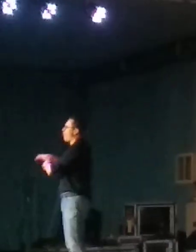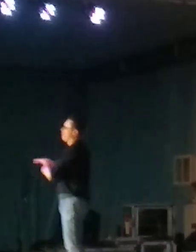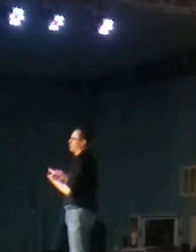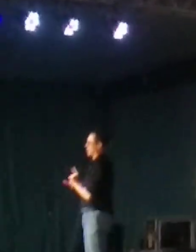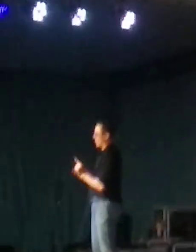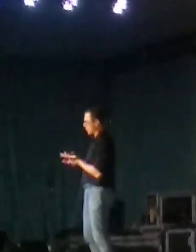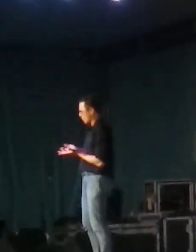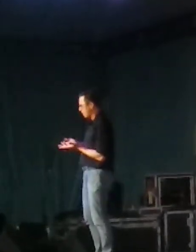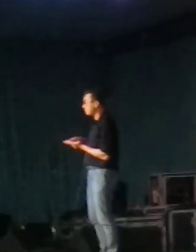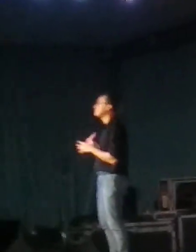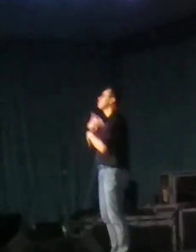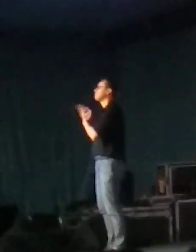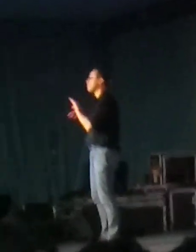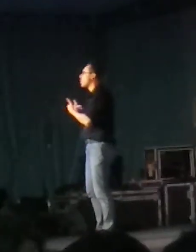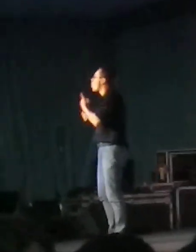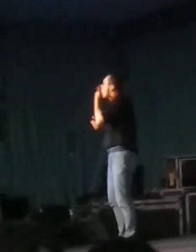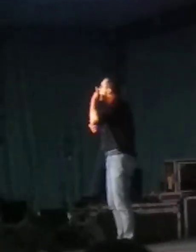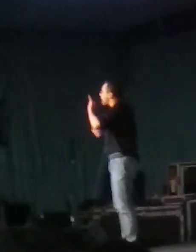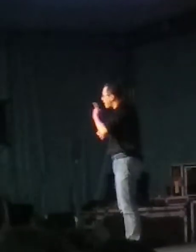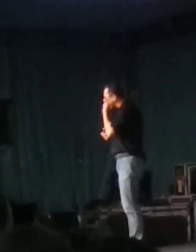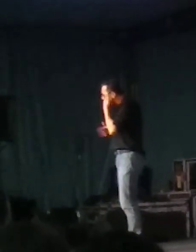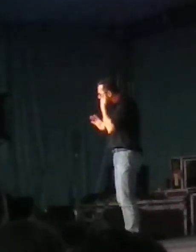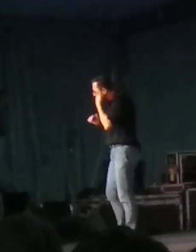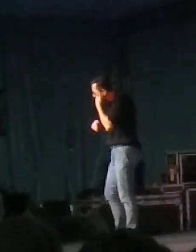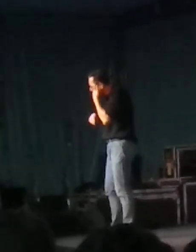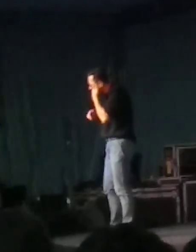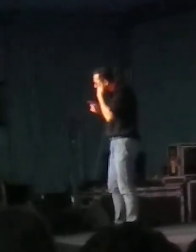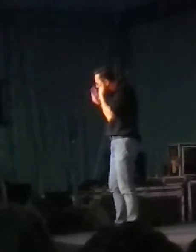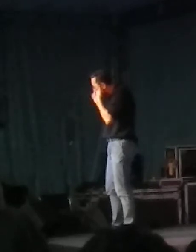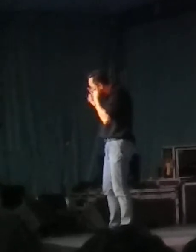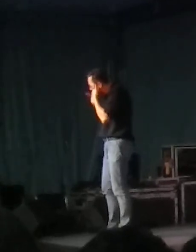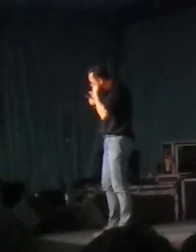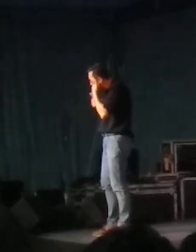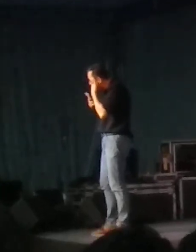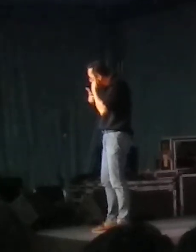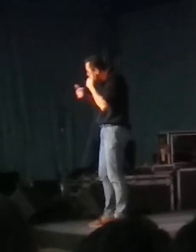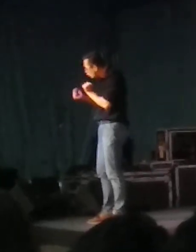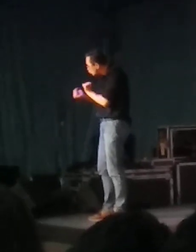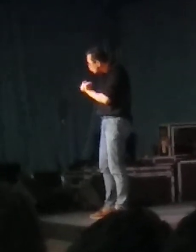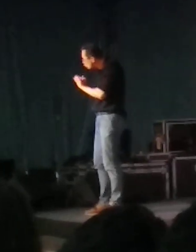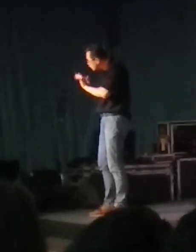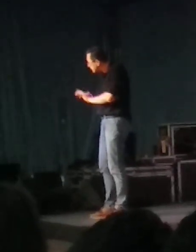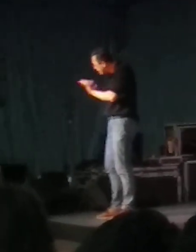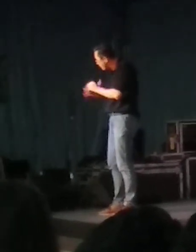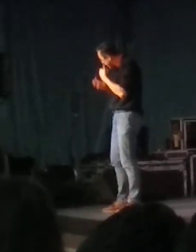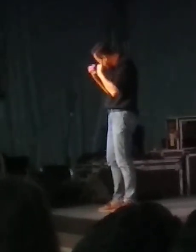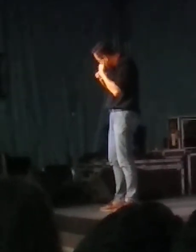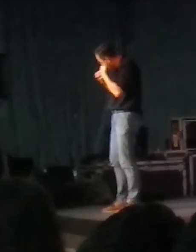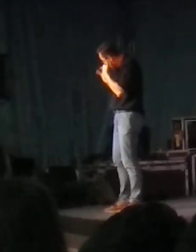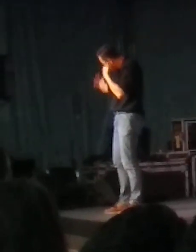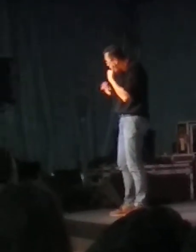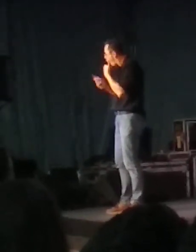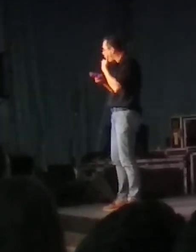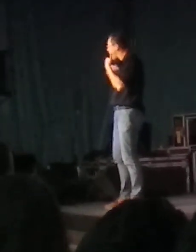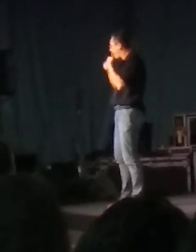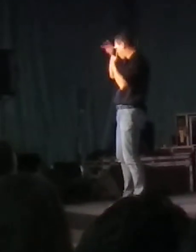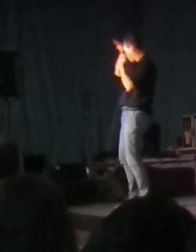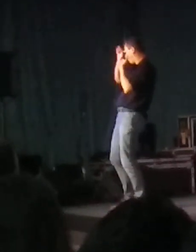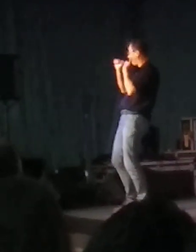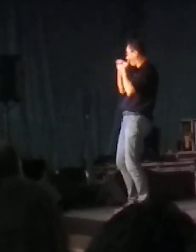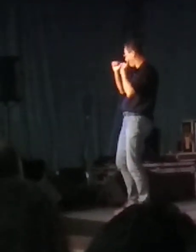falei: era sério o seu convite? Ou a gente tinha bebido demais? Ele falou: agora